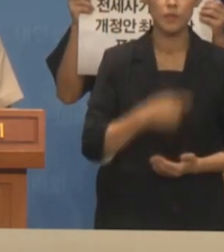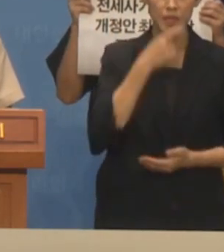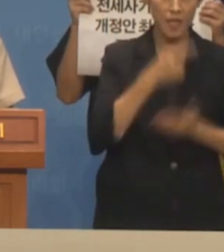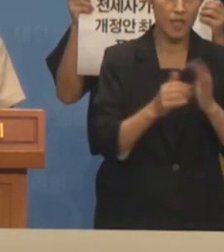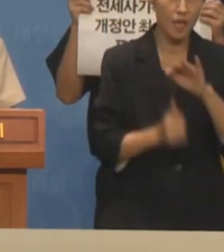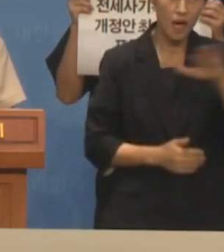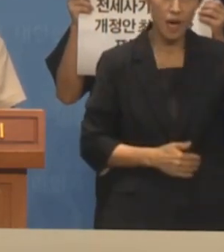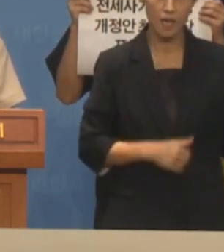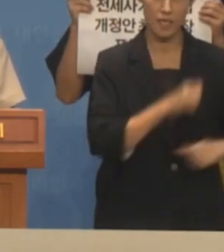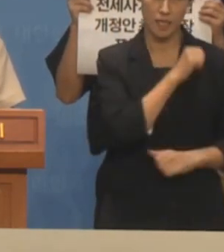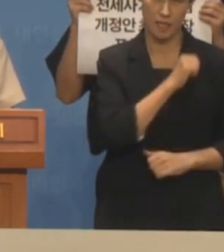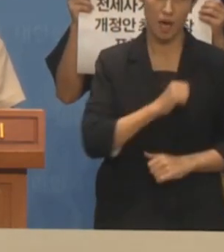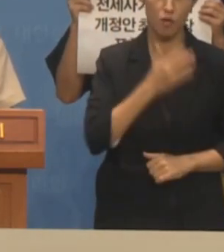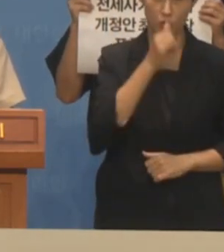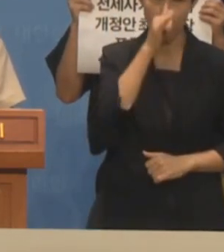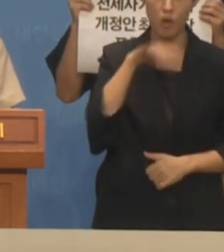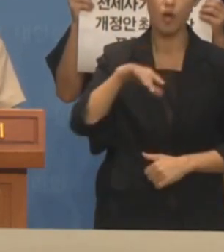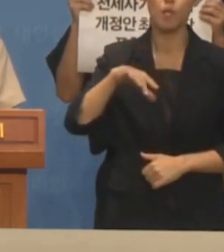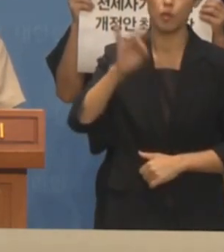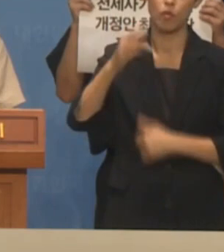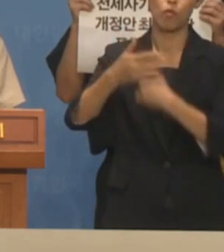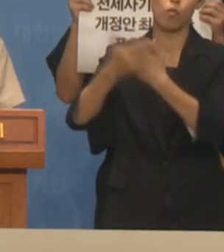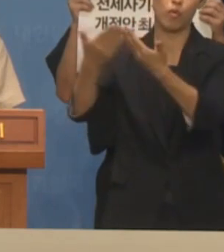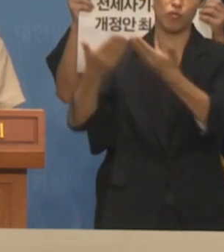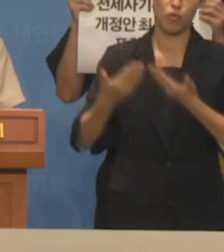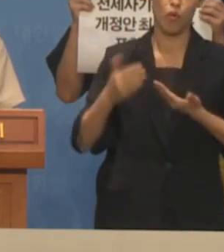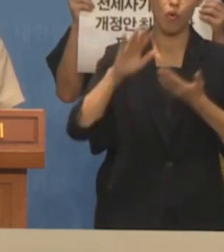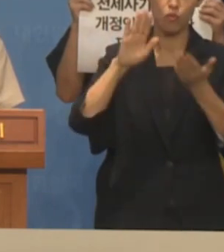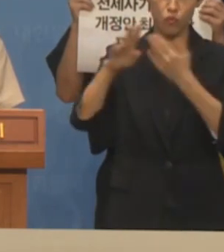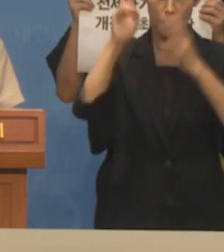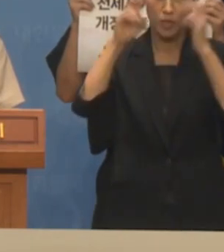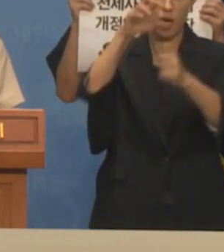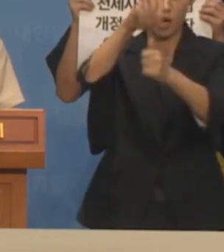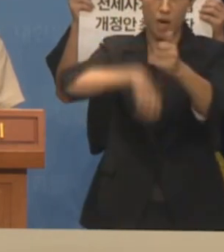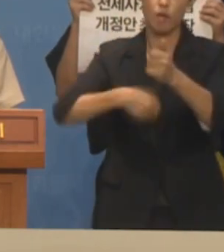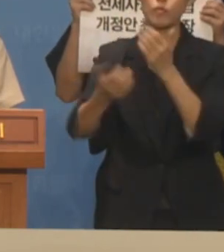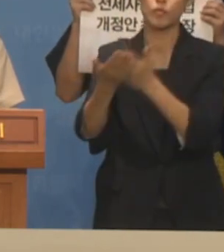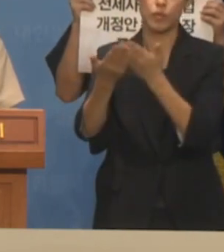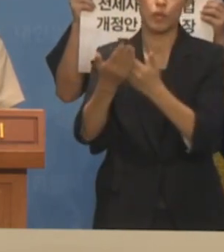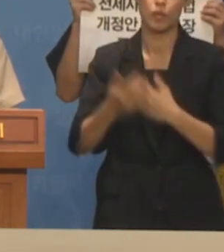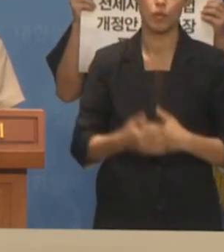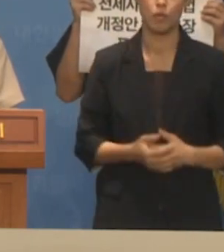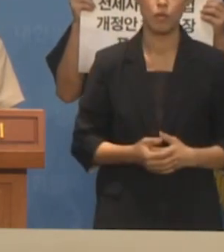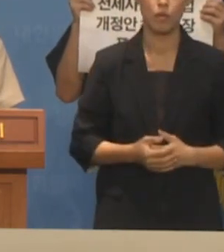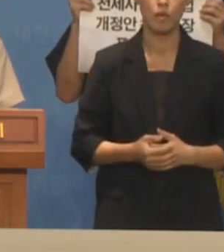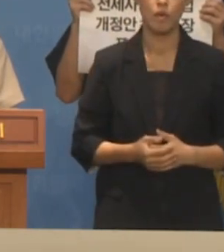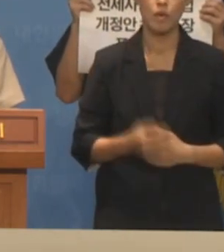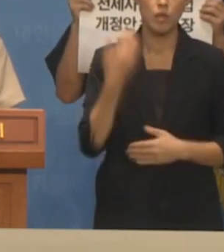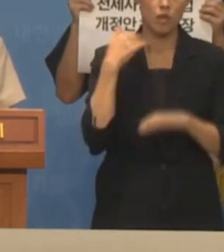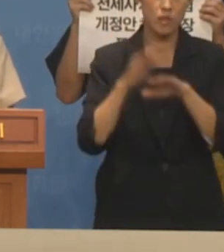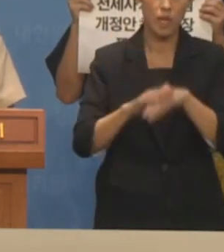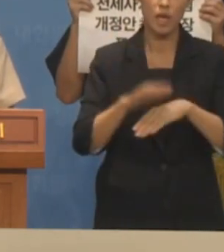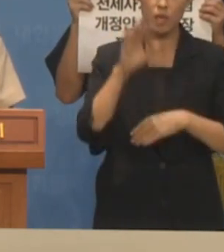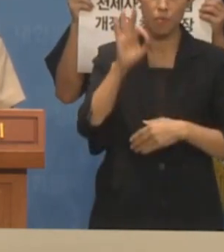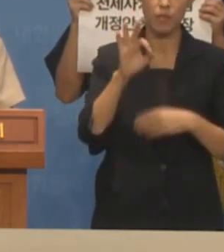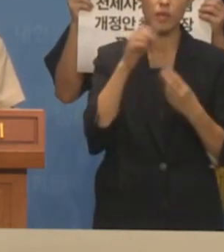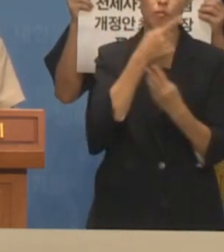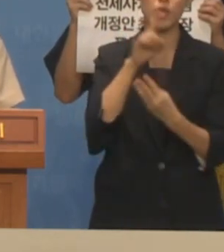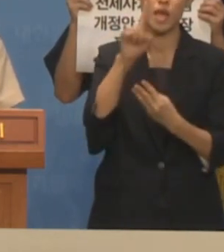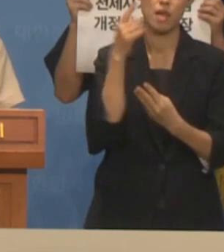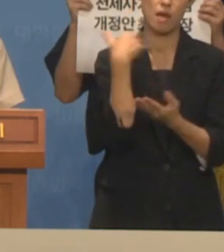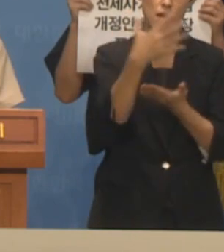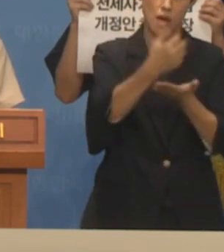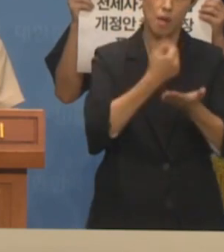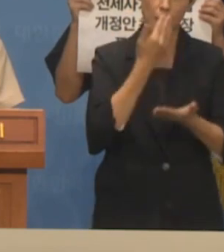피해자들이 버틸 수 있도록 선구제 후 회수 방안을 논의해 주시고 전액이 안 된다면 최소한 전세금의 3분의 1이라도 회수할 수 있도록